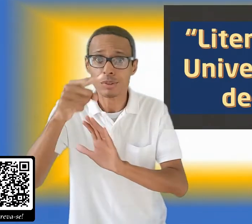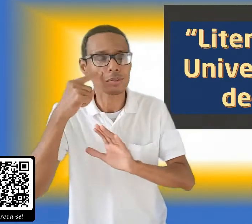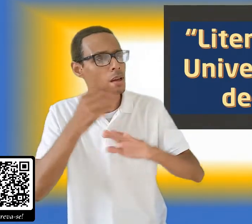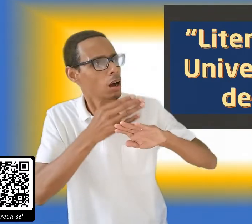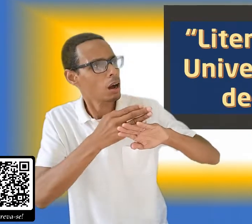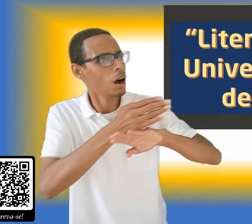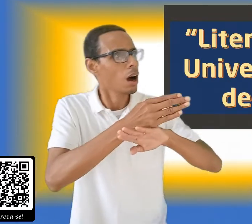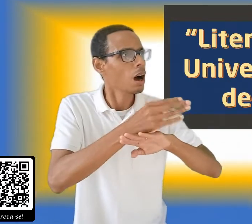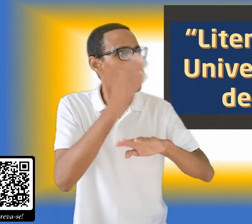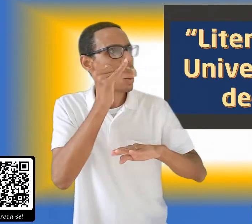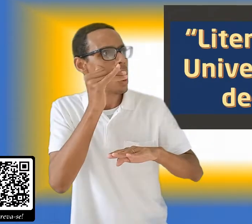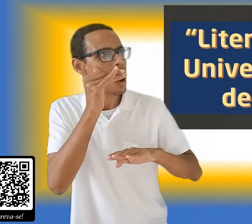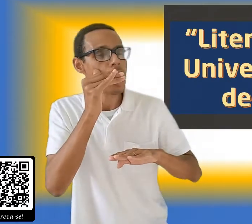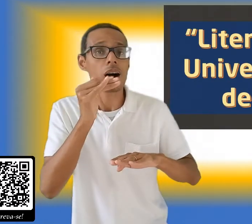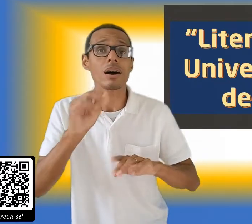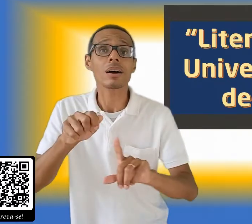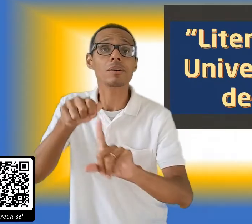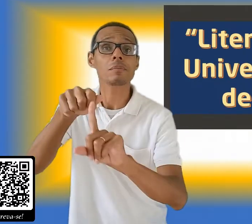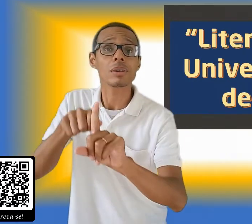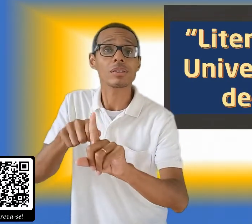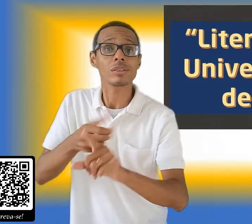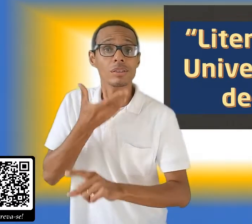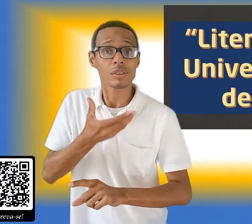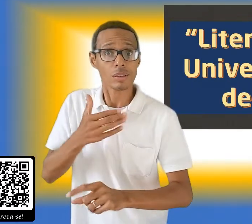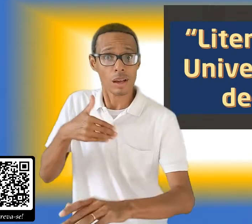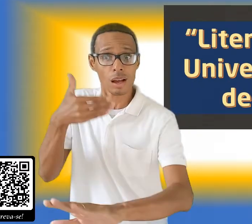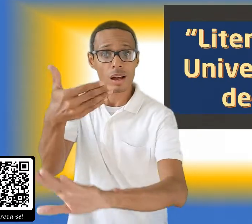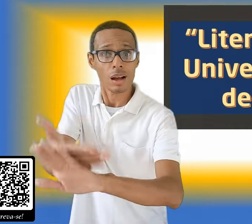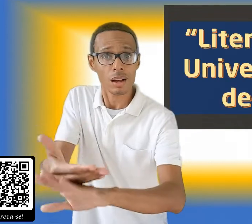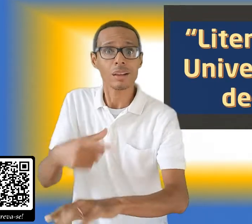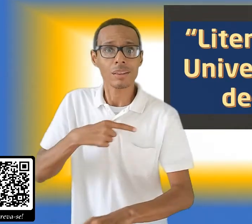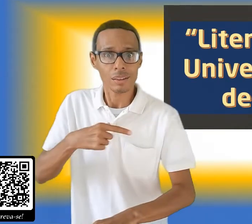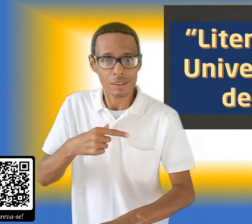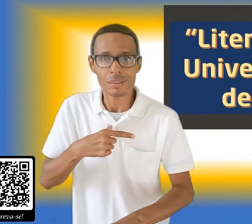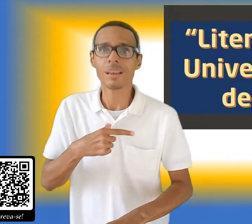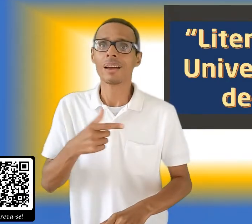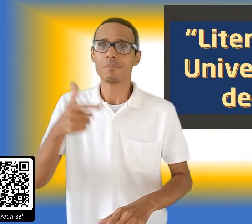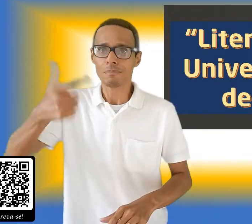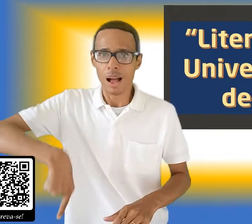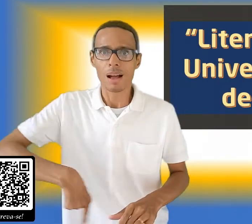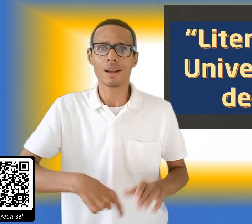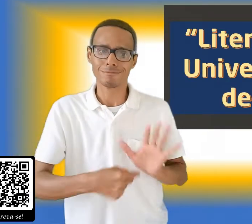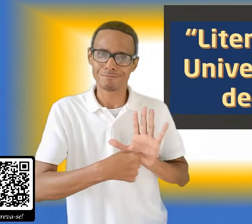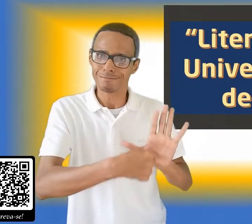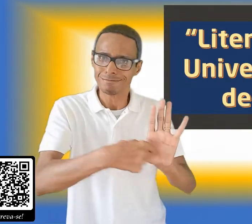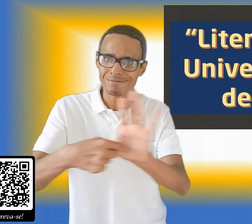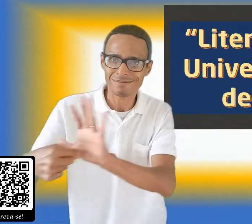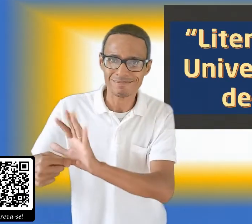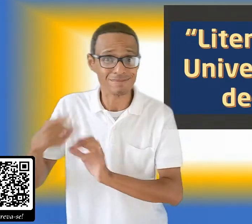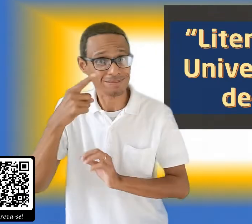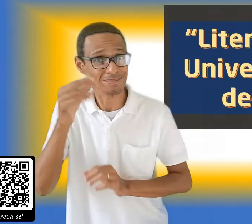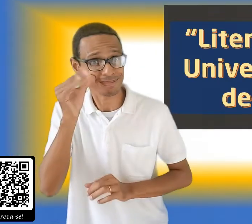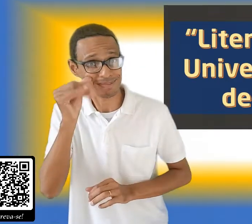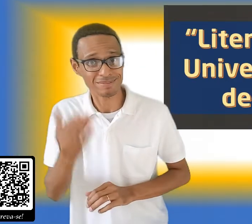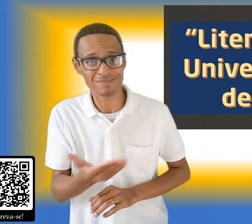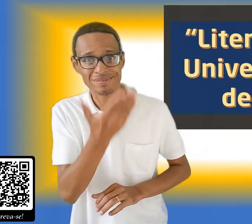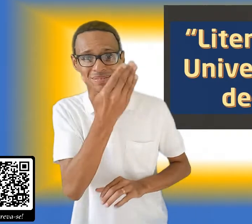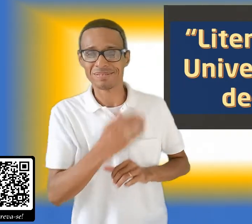apresentaram seus livros e vai aparecer também os próximos autores de 2022. Se ainda